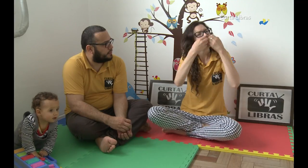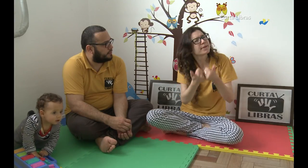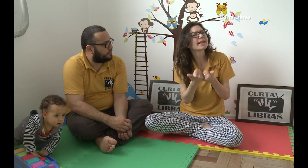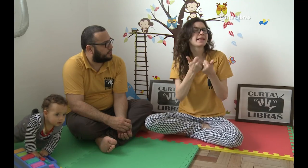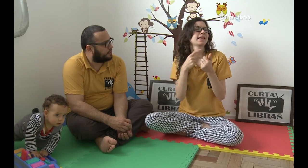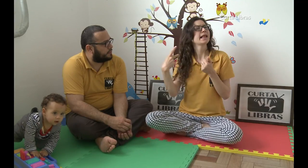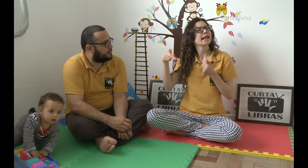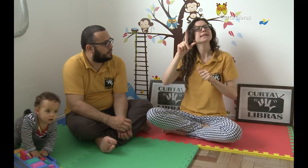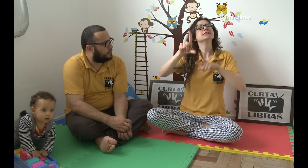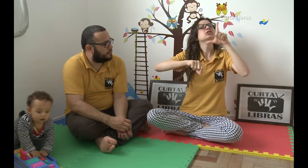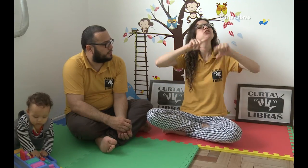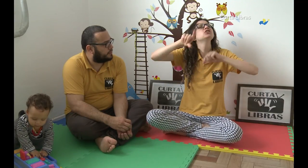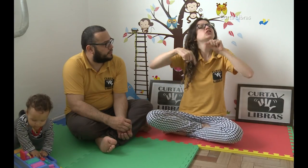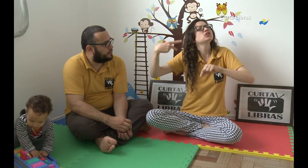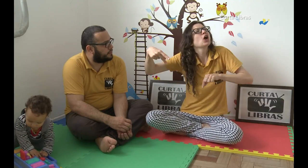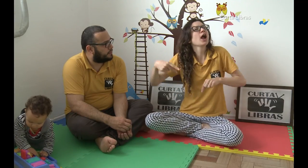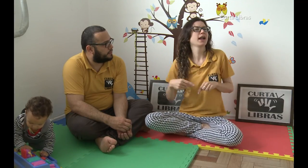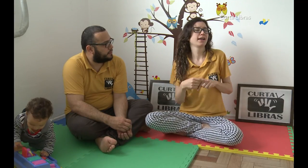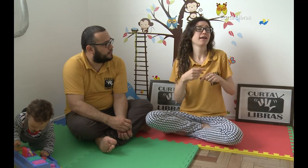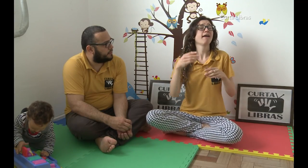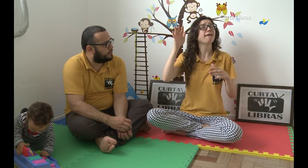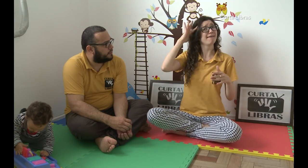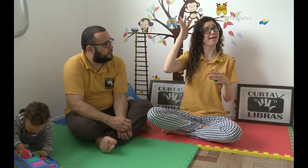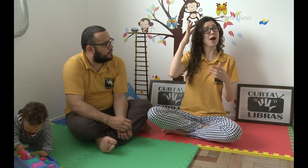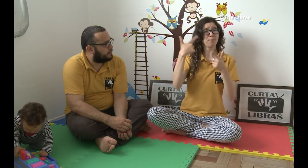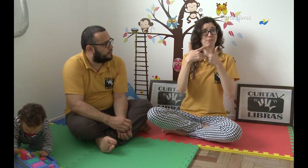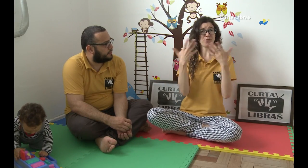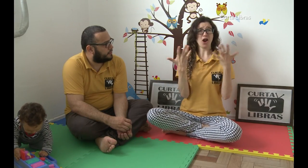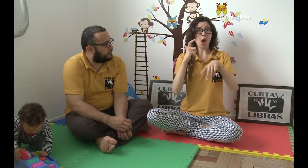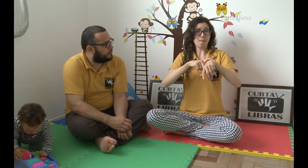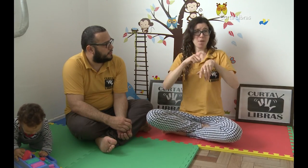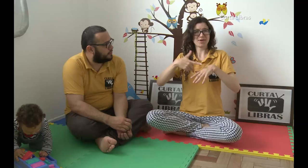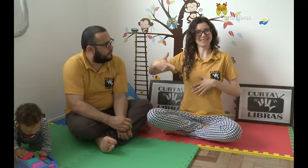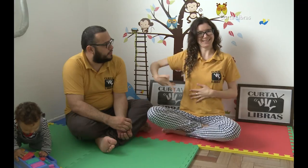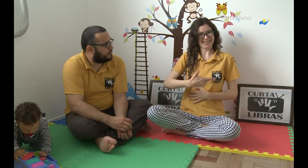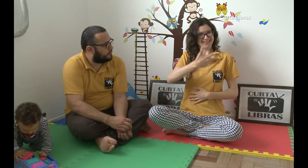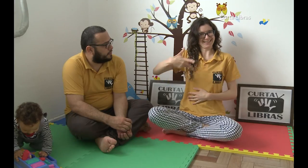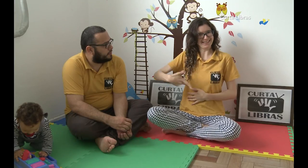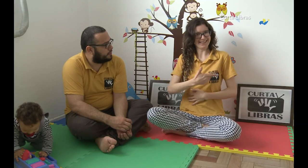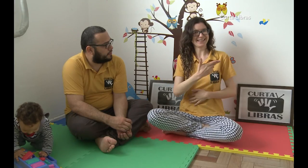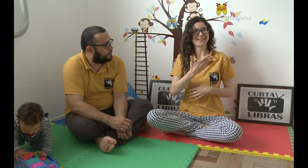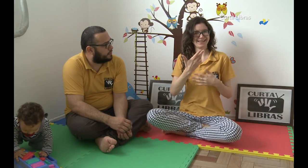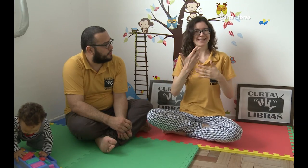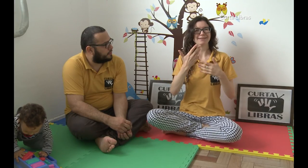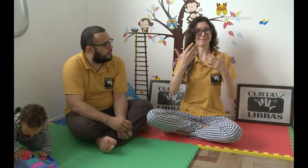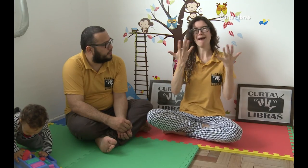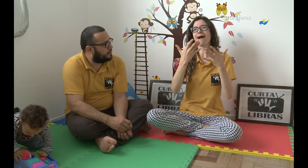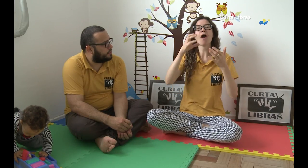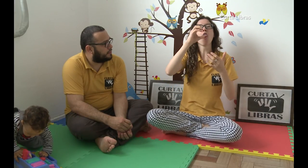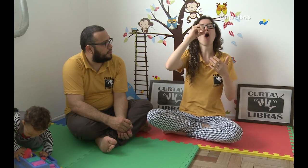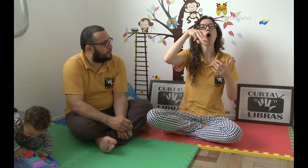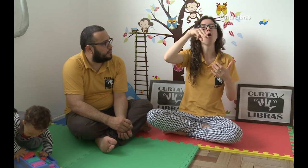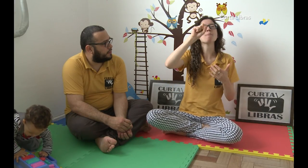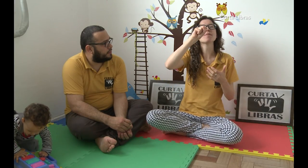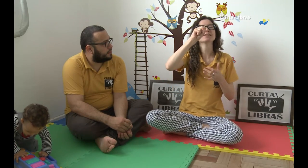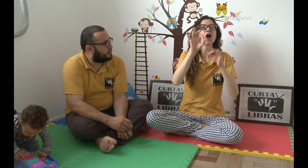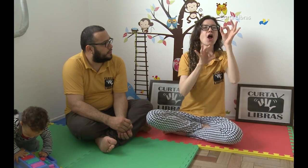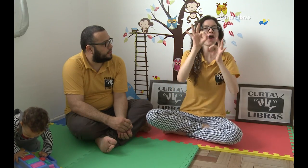bebê Deixar ele escolher O momento de nascer A OMS A Organização Mundial da Saúde